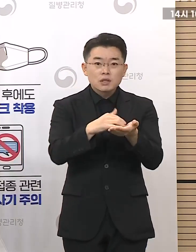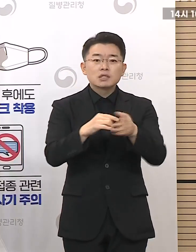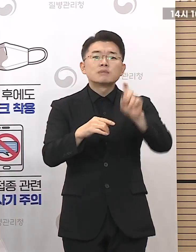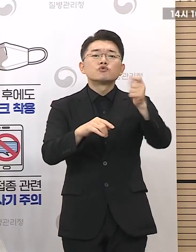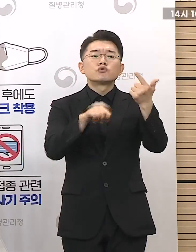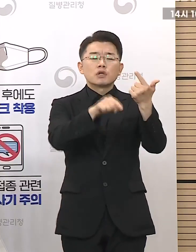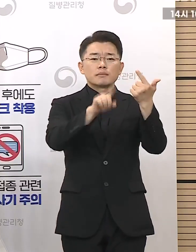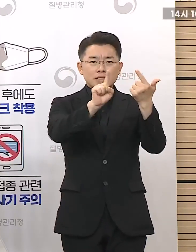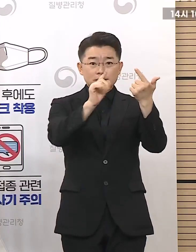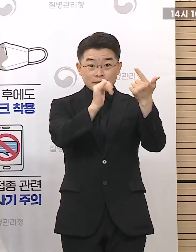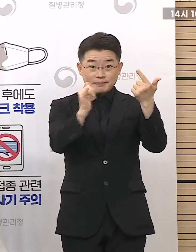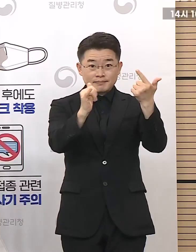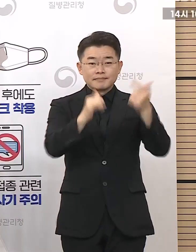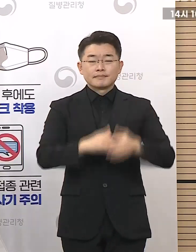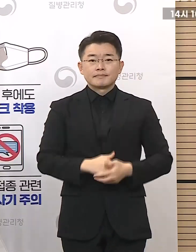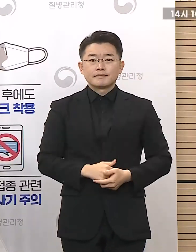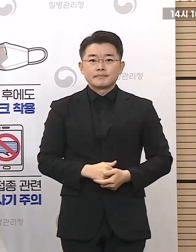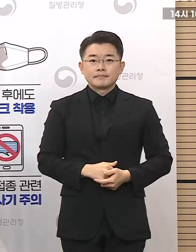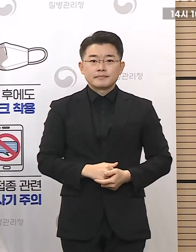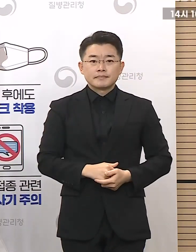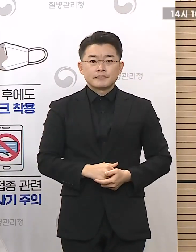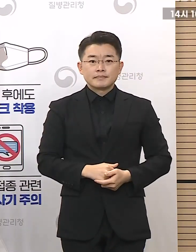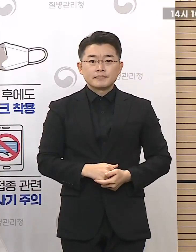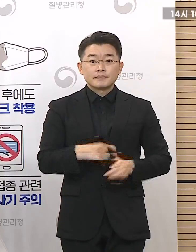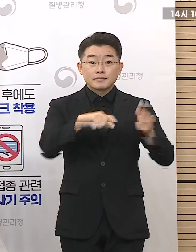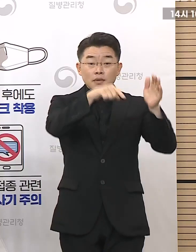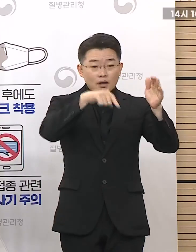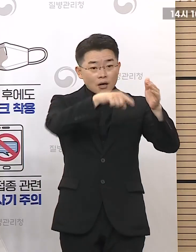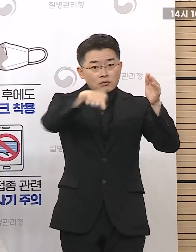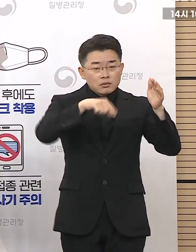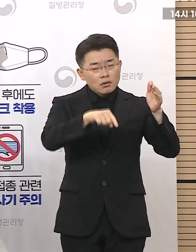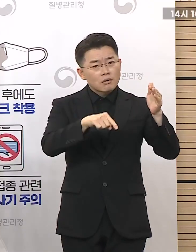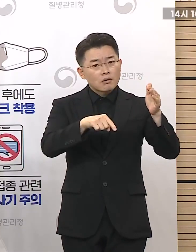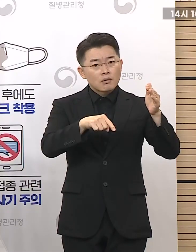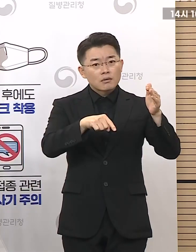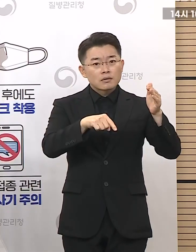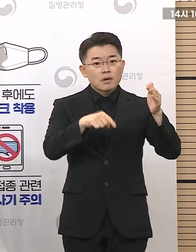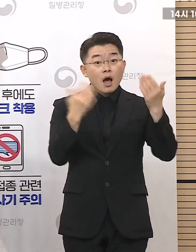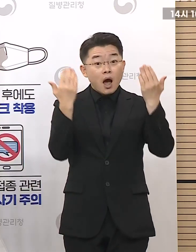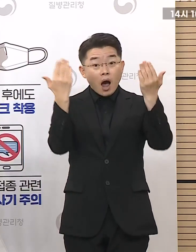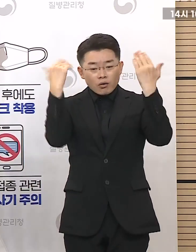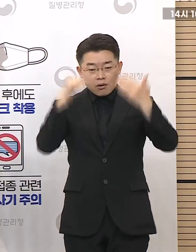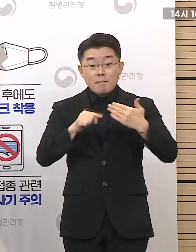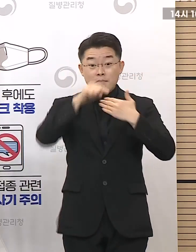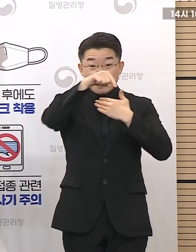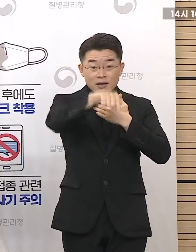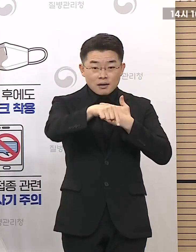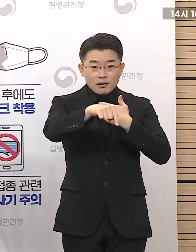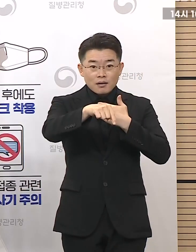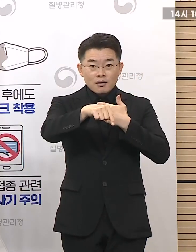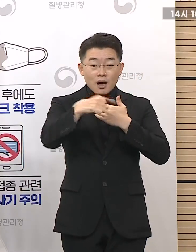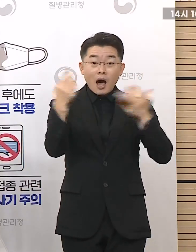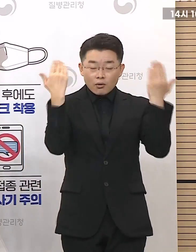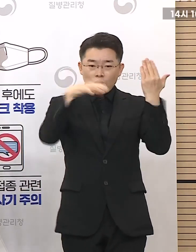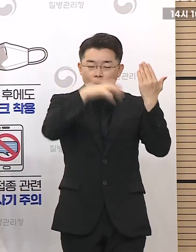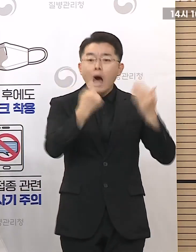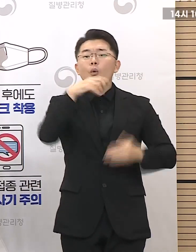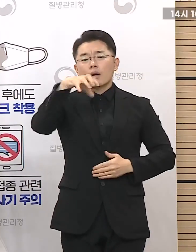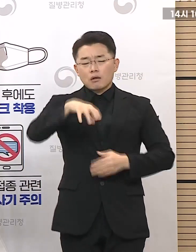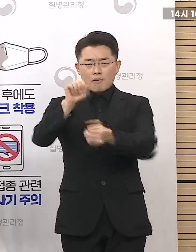16.1명이었으며 집단 발생 사례 중에서 약 60%가 학교 또는 학원